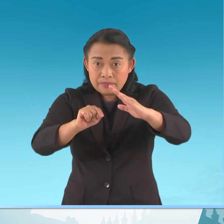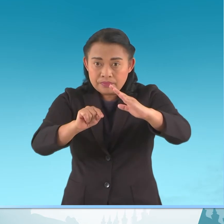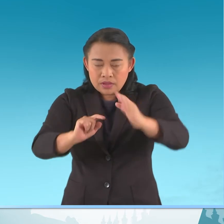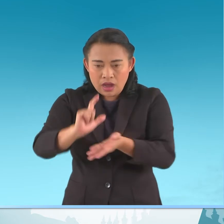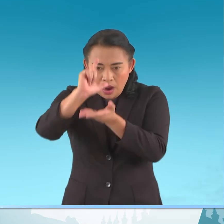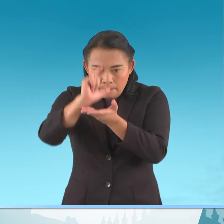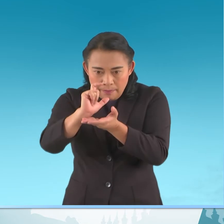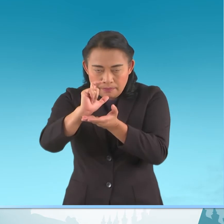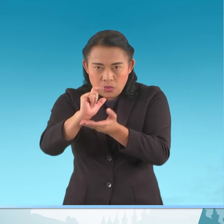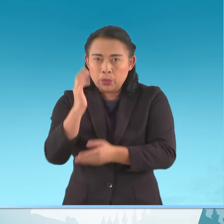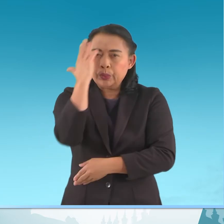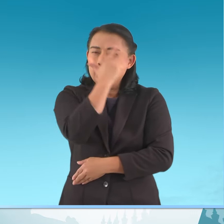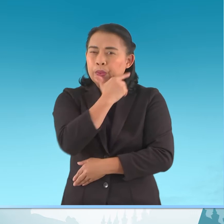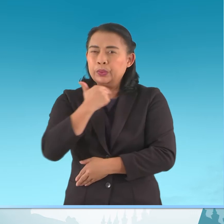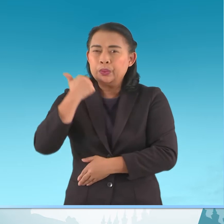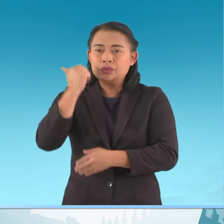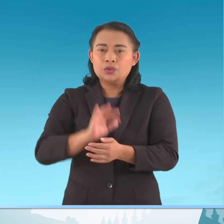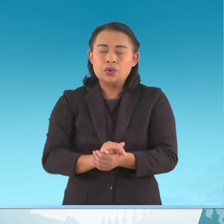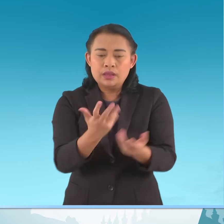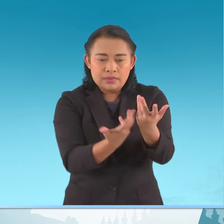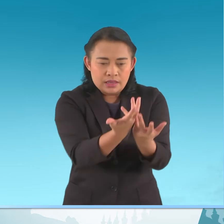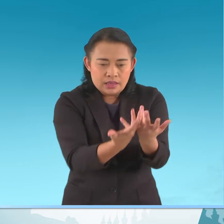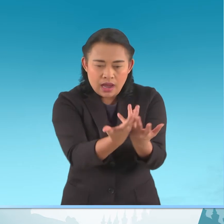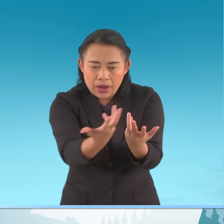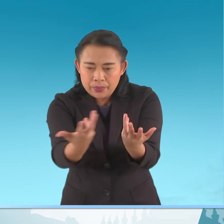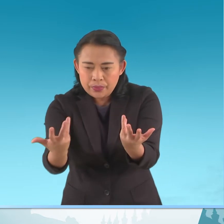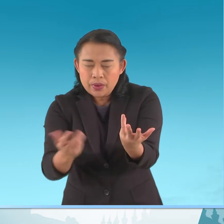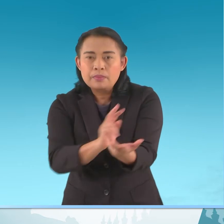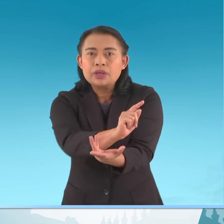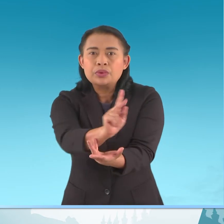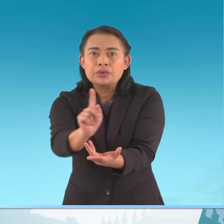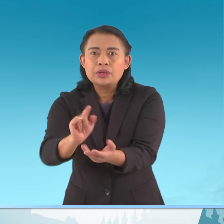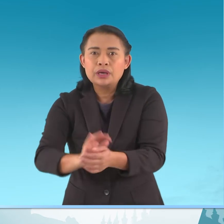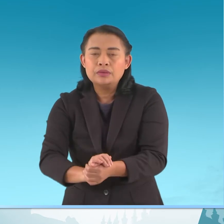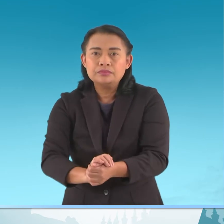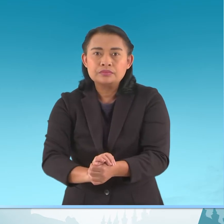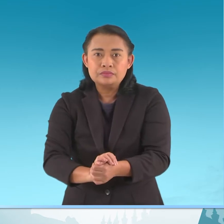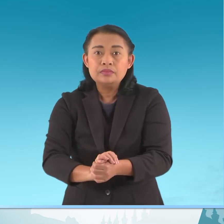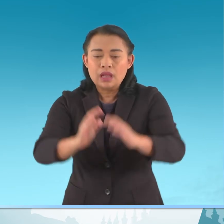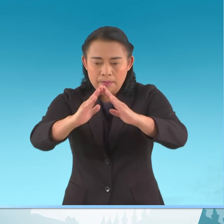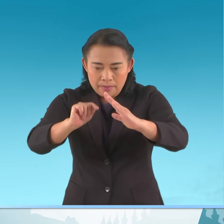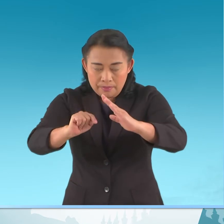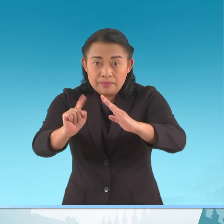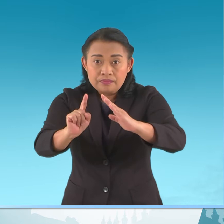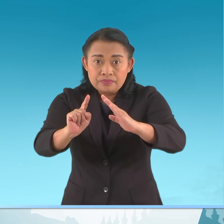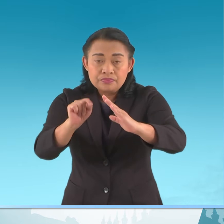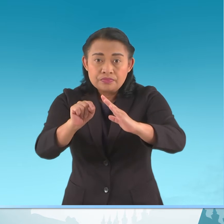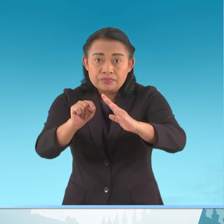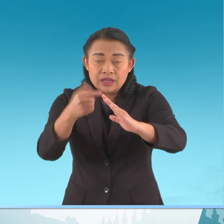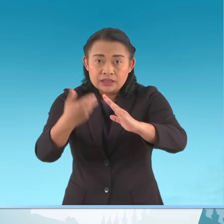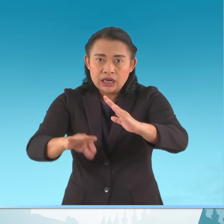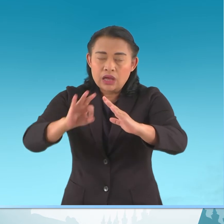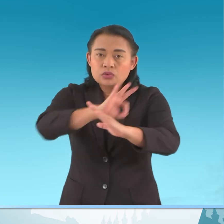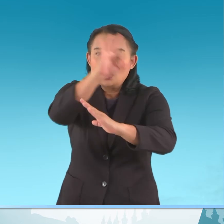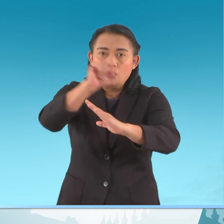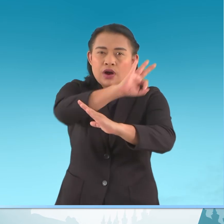หรือหินแห่งนี้นะฮะออกมาสวยงามมากๆนะครับเป็นพื้นยางสีเขียวตัดกับตัวประสาทหินนะฮะแล้วก็ของฟ้า